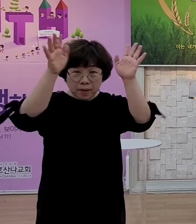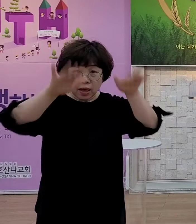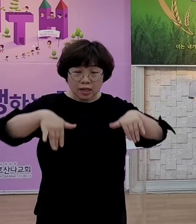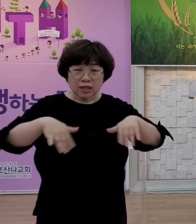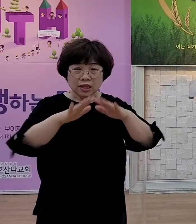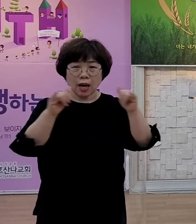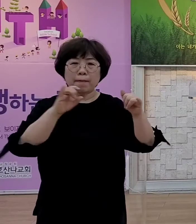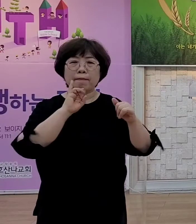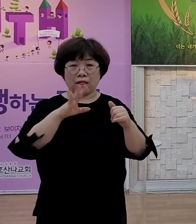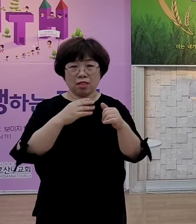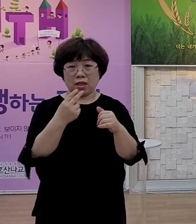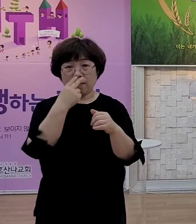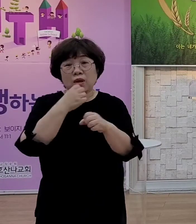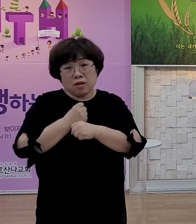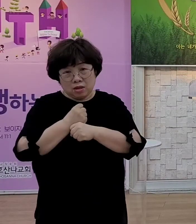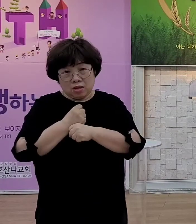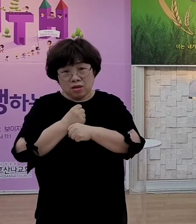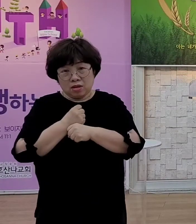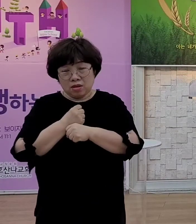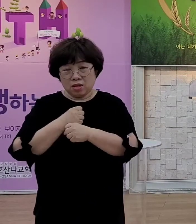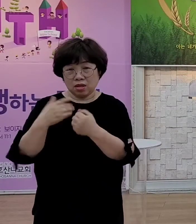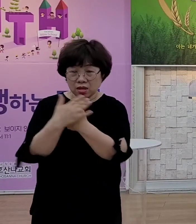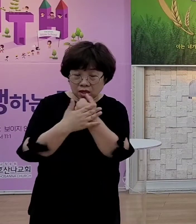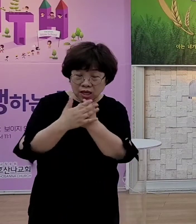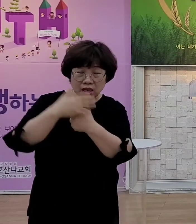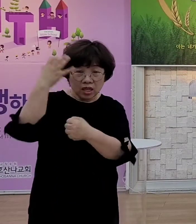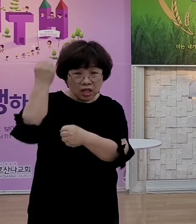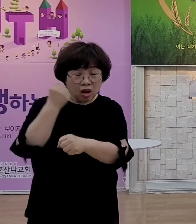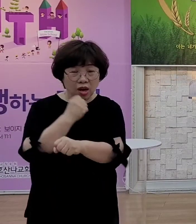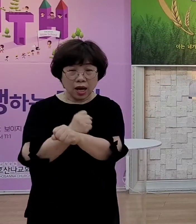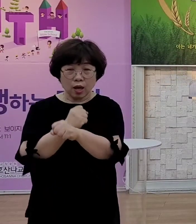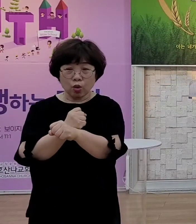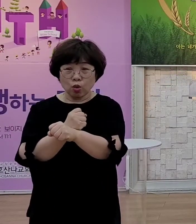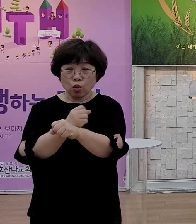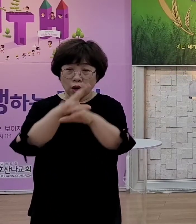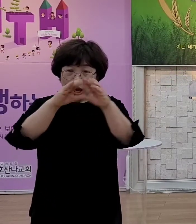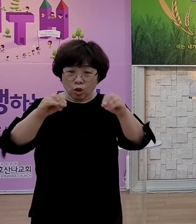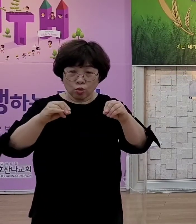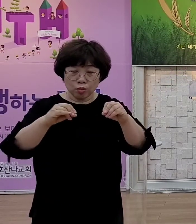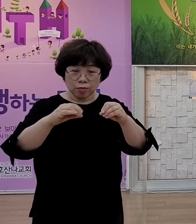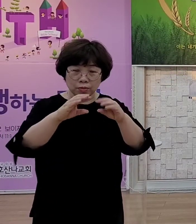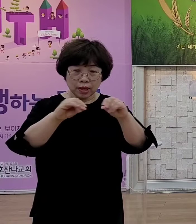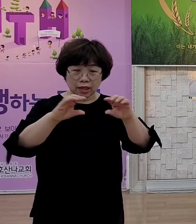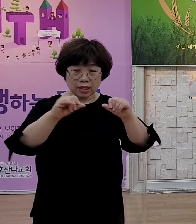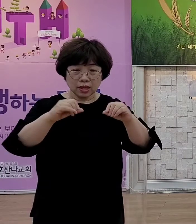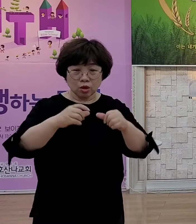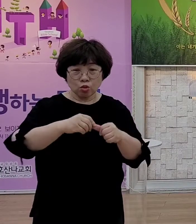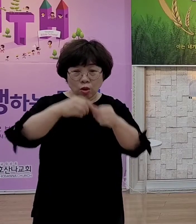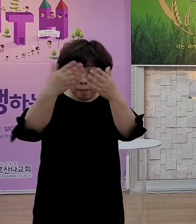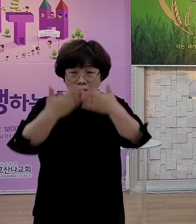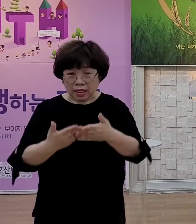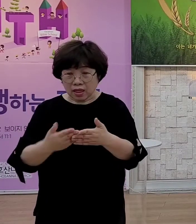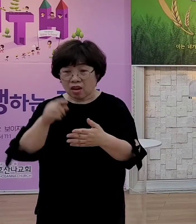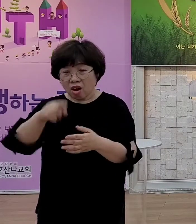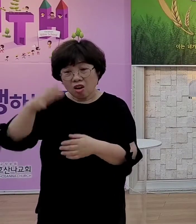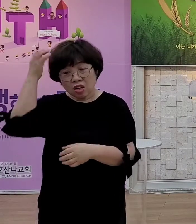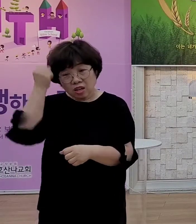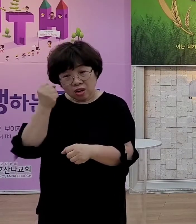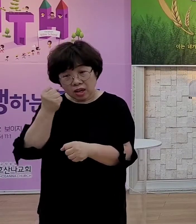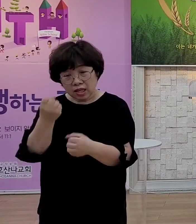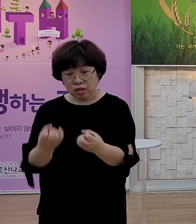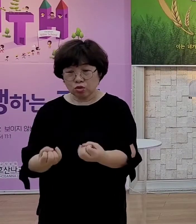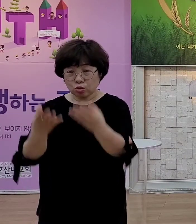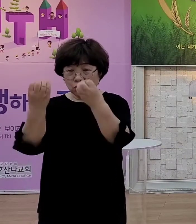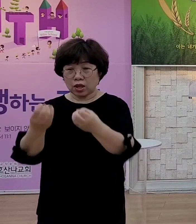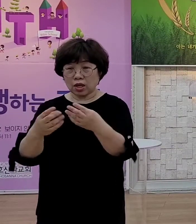살았다. 그래서 그 은혜를 기억하고 애굽 땅에서 구원받은 은혜를 기억하는 절기가 바로